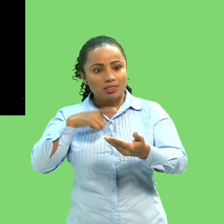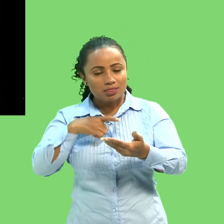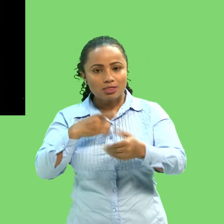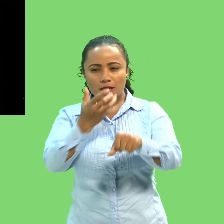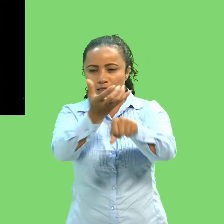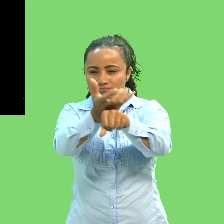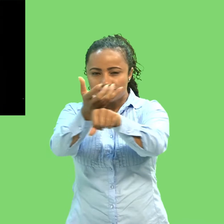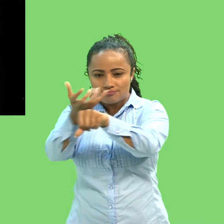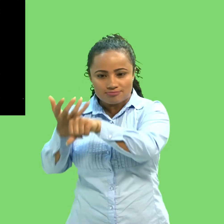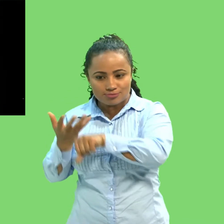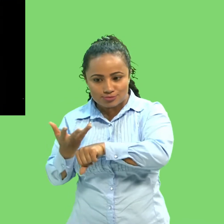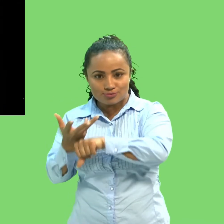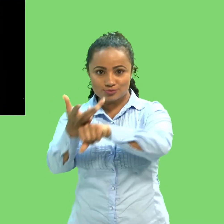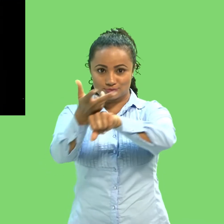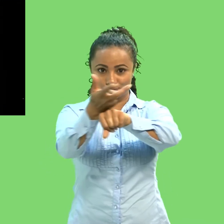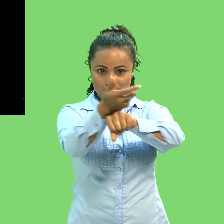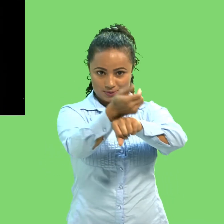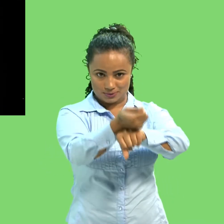interdisciplinar